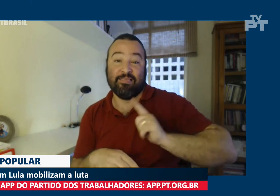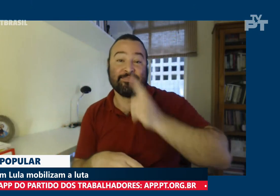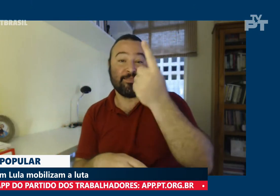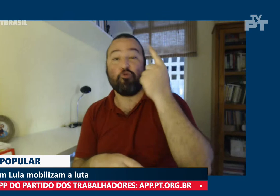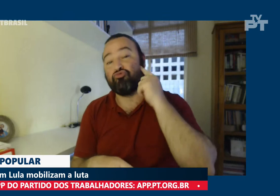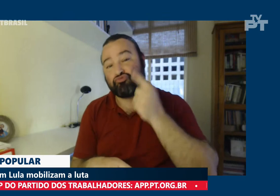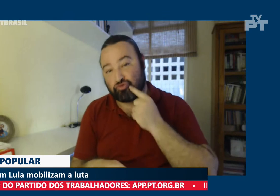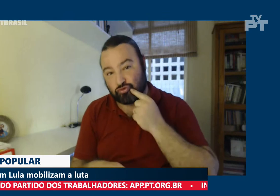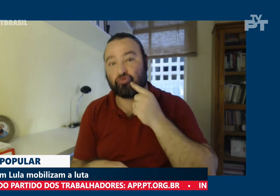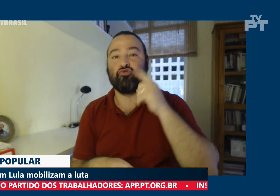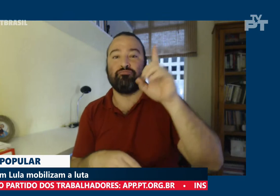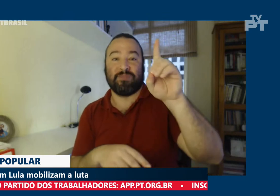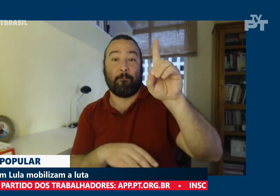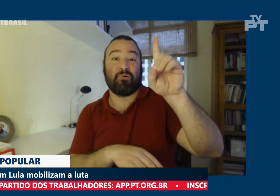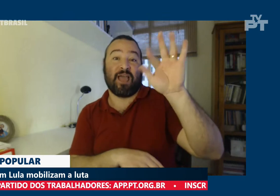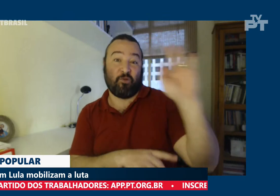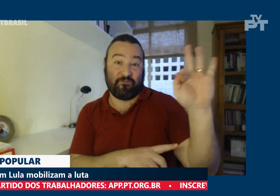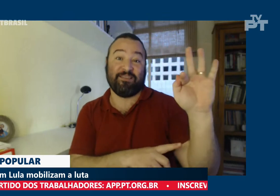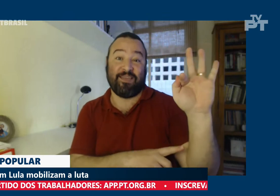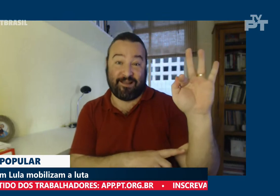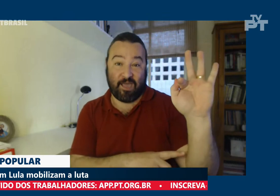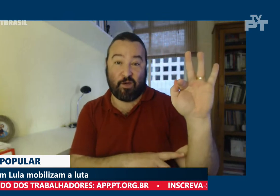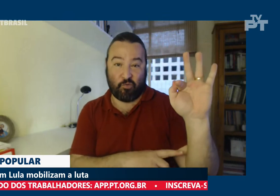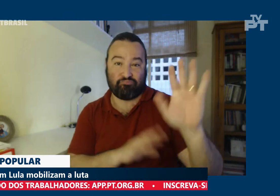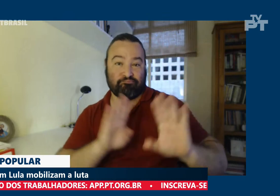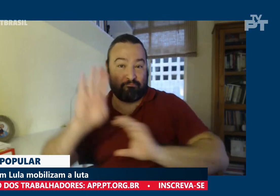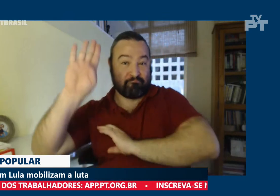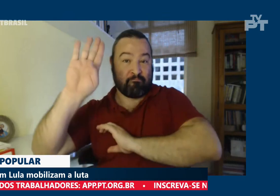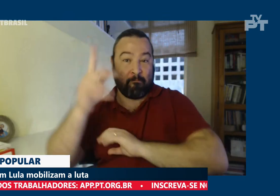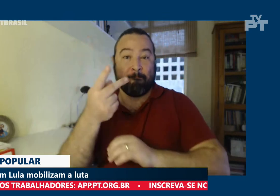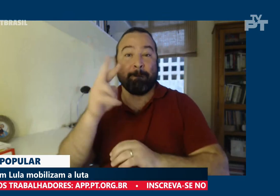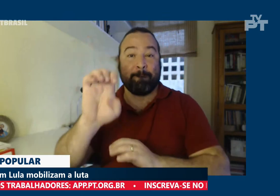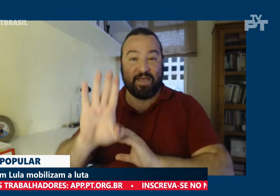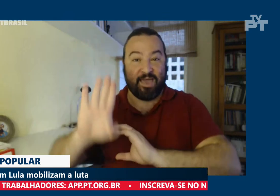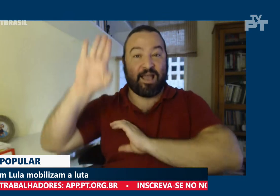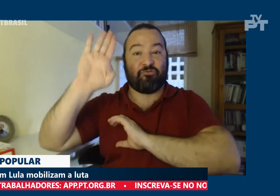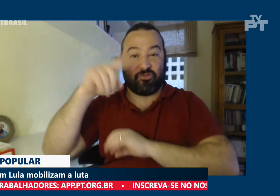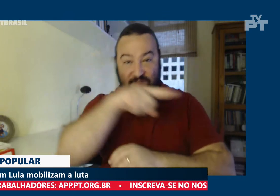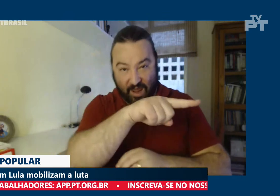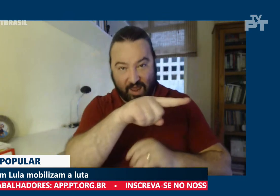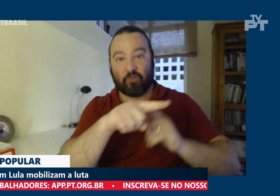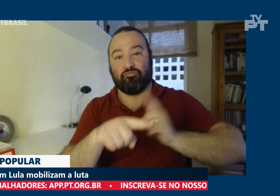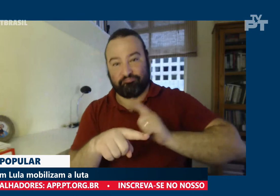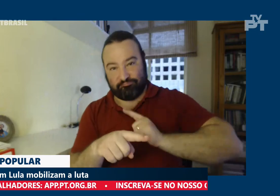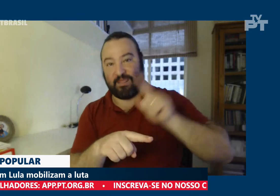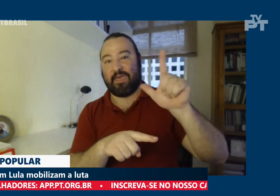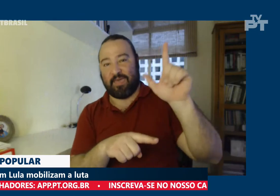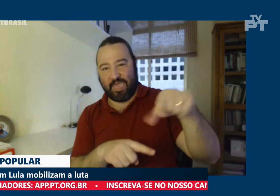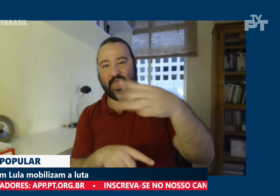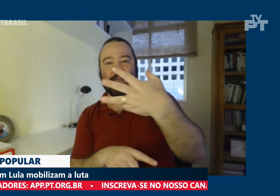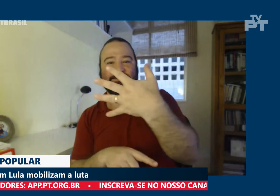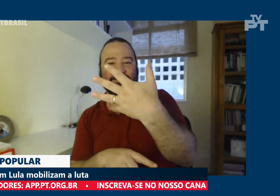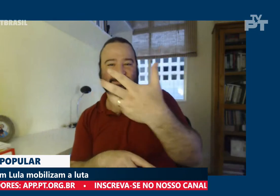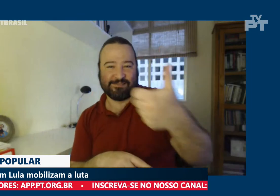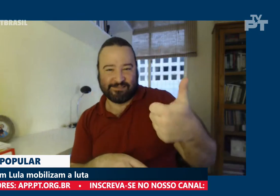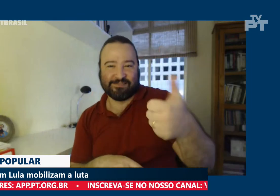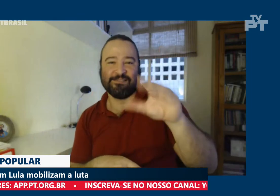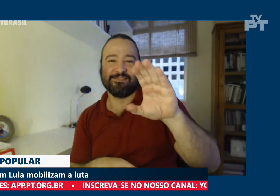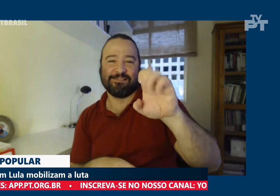também em outros estados. Por exemplo, no Ceará, o deputado federal pelo PT,